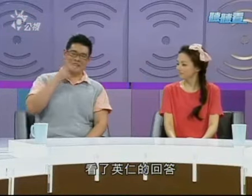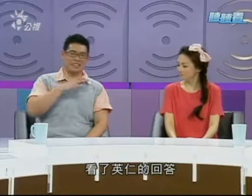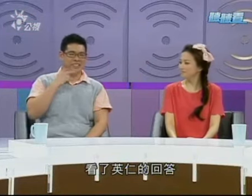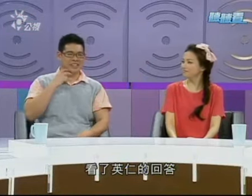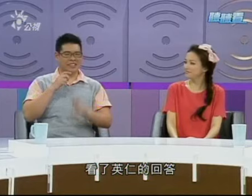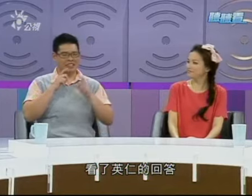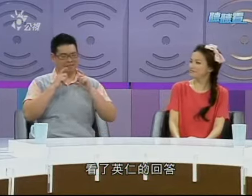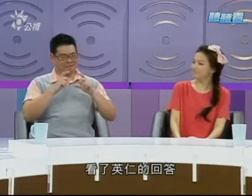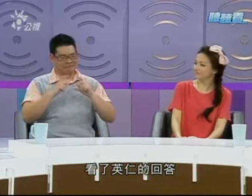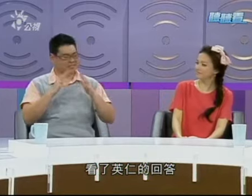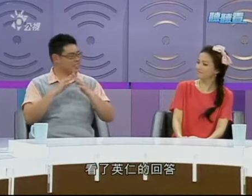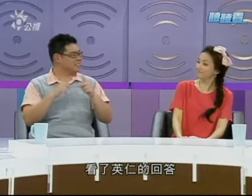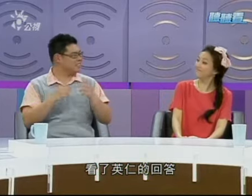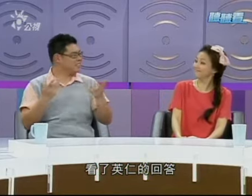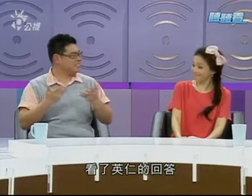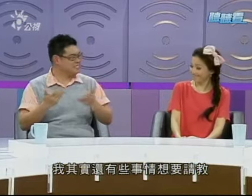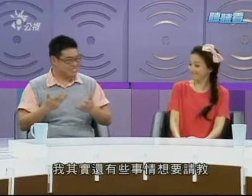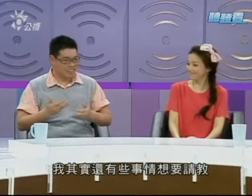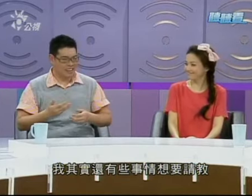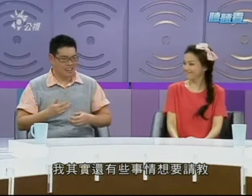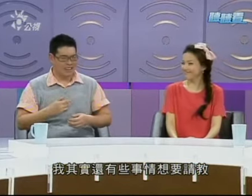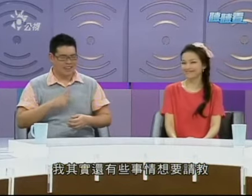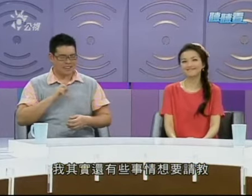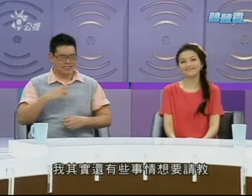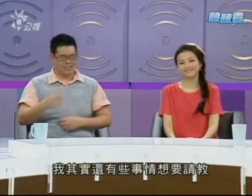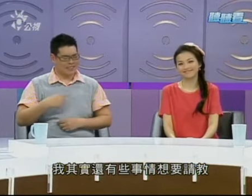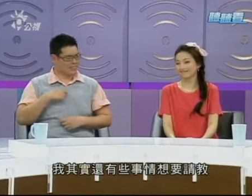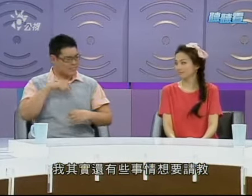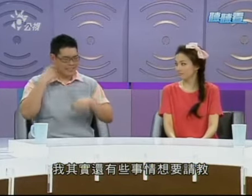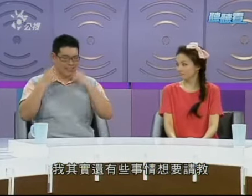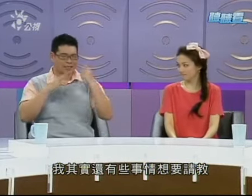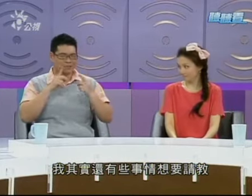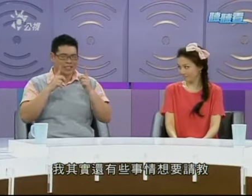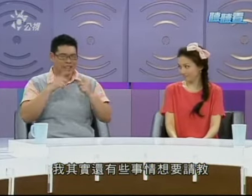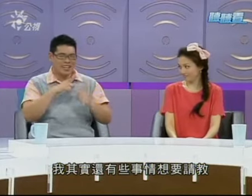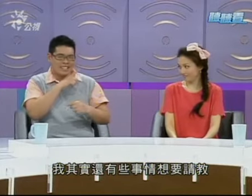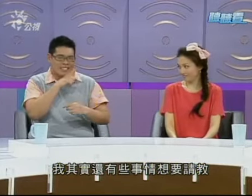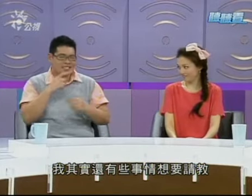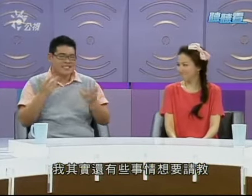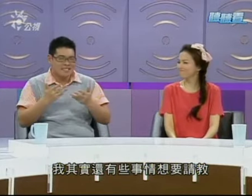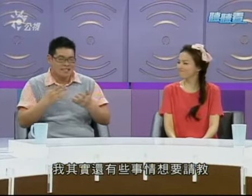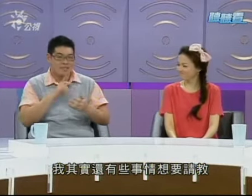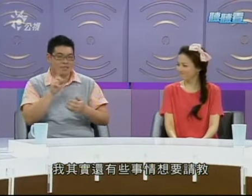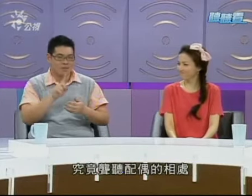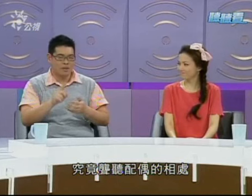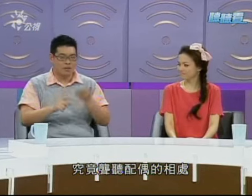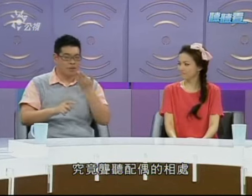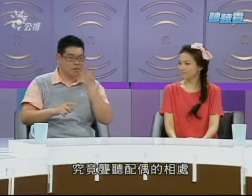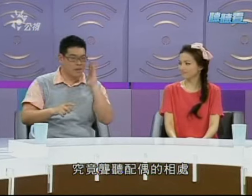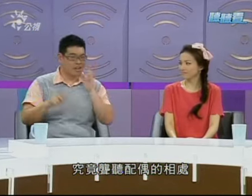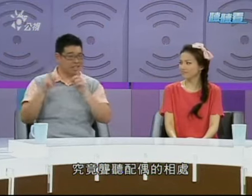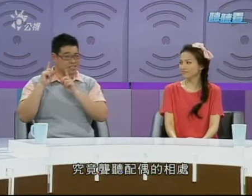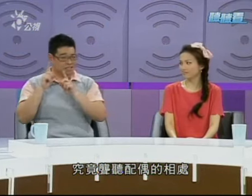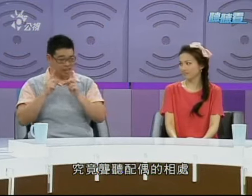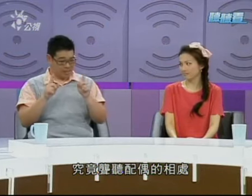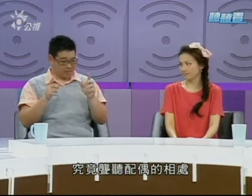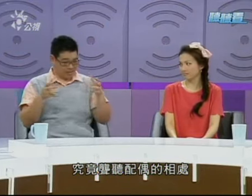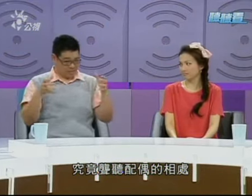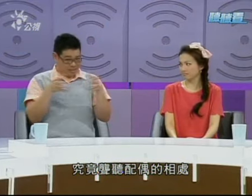看了阴人的回答啊我其实还有些事情想要请教究竟龙听配偶的相处